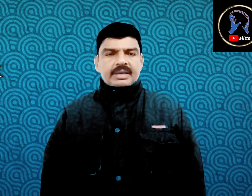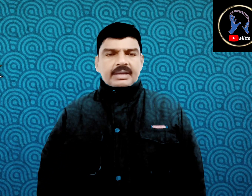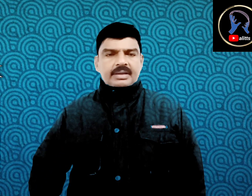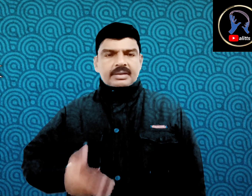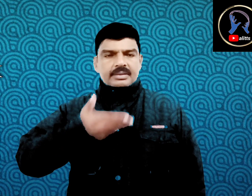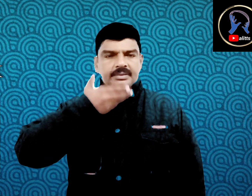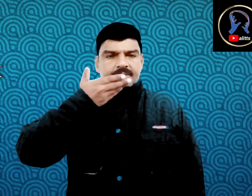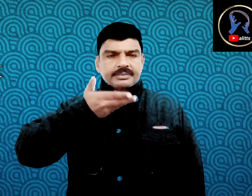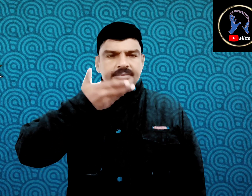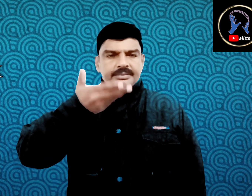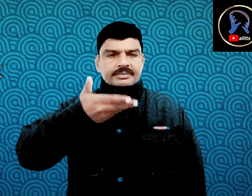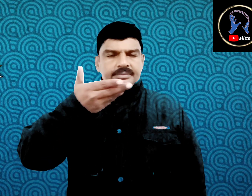कहना